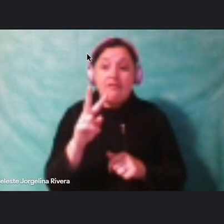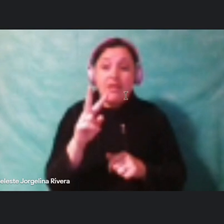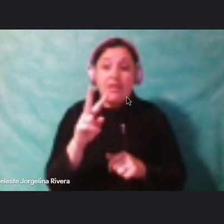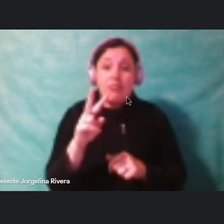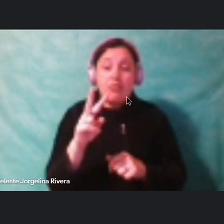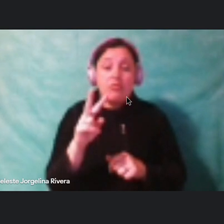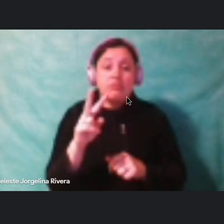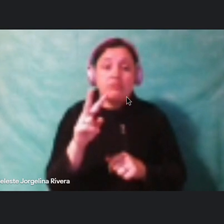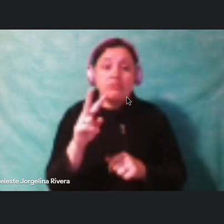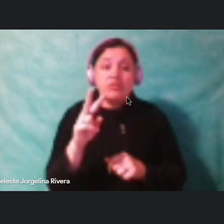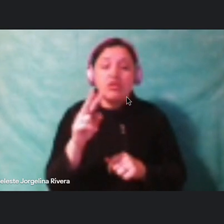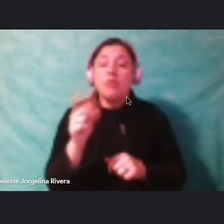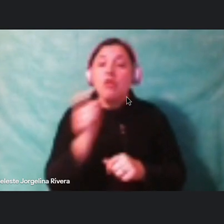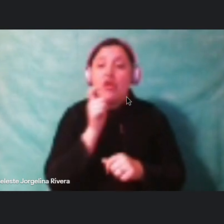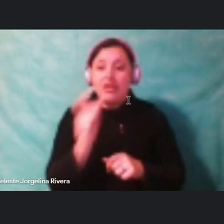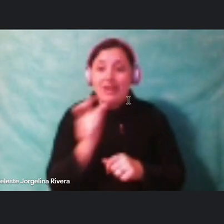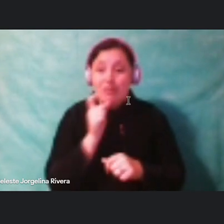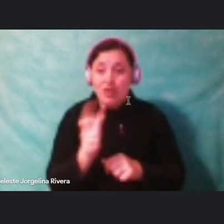las respuestas, ¿sí?